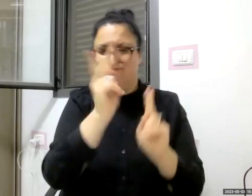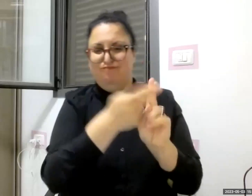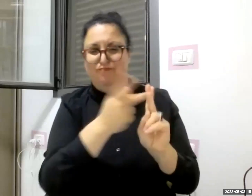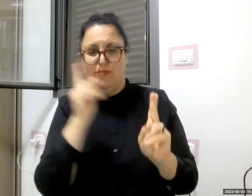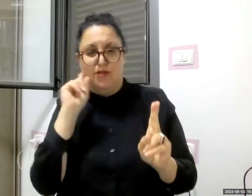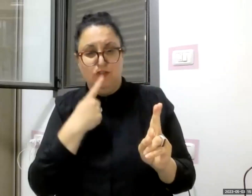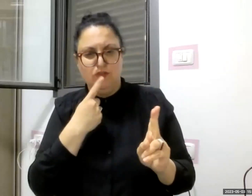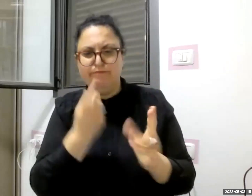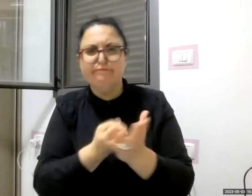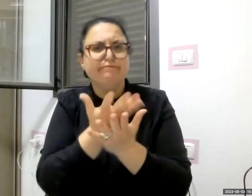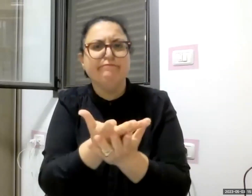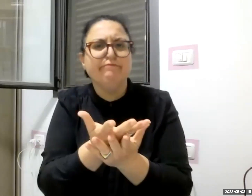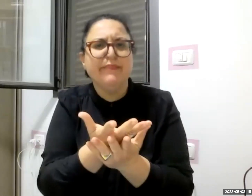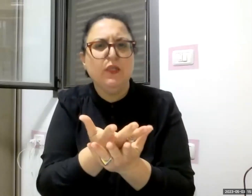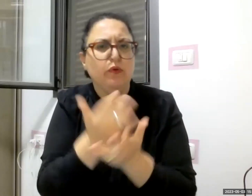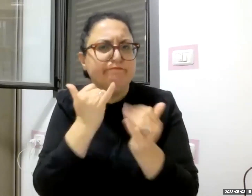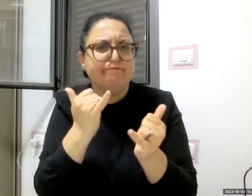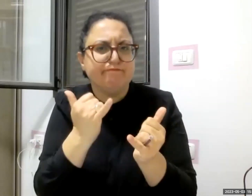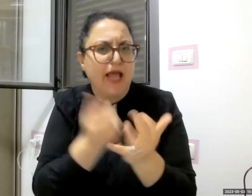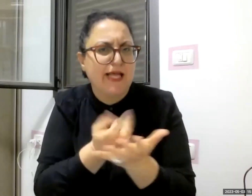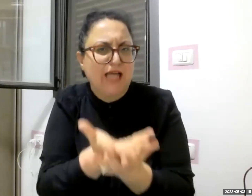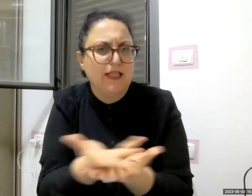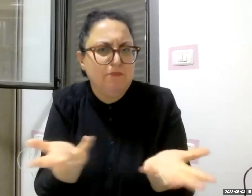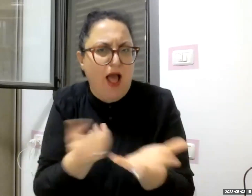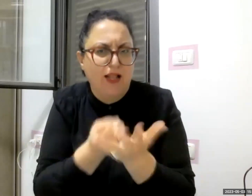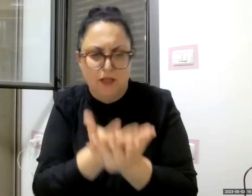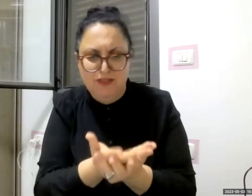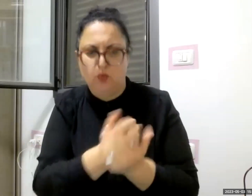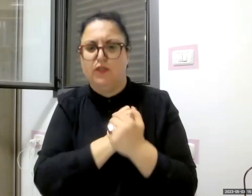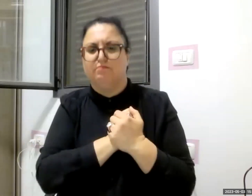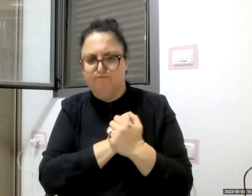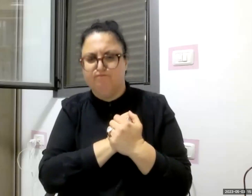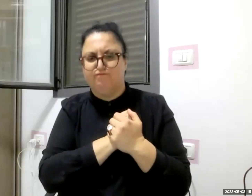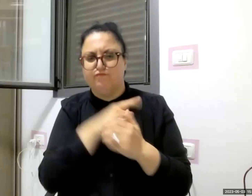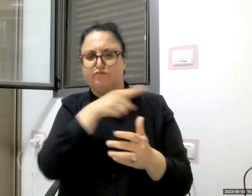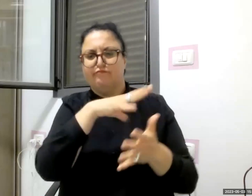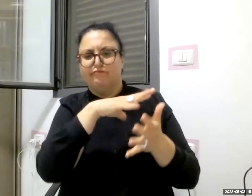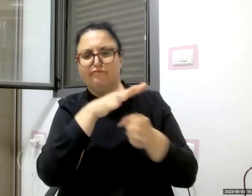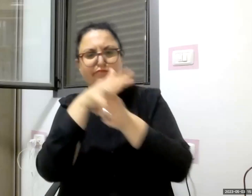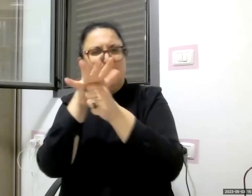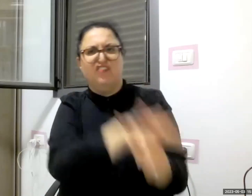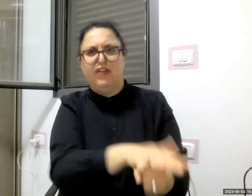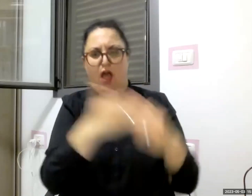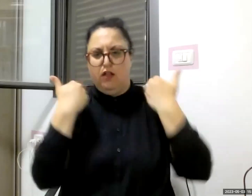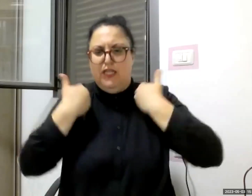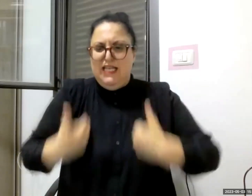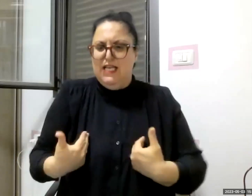למעשה דיכוי של חרשים, והוא בא לידי ביטוי, בצורה של